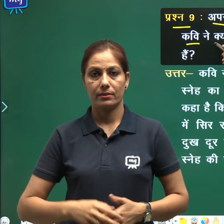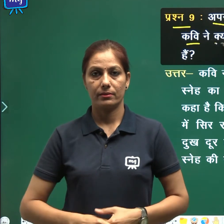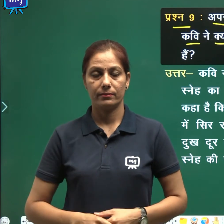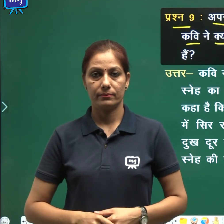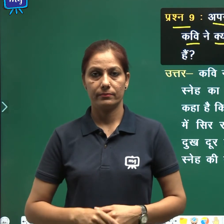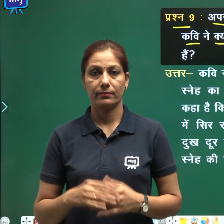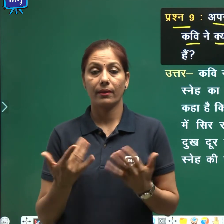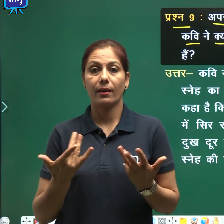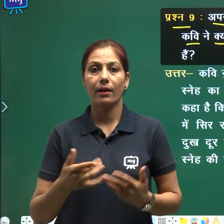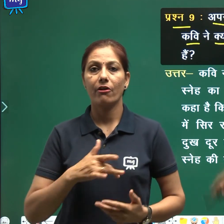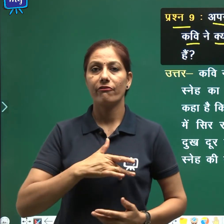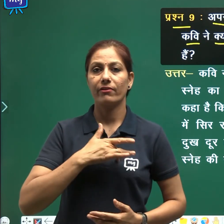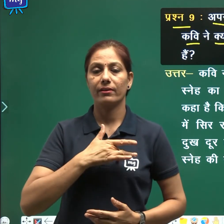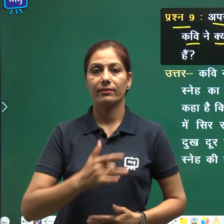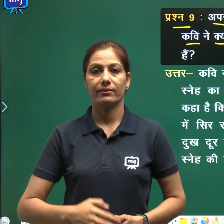क्या भाव